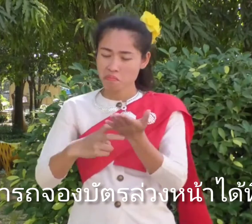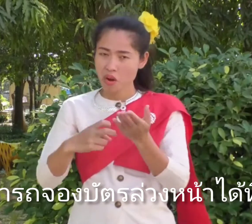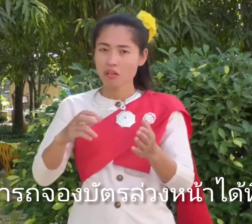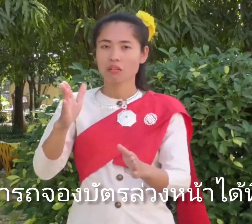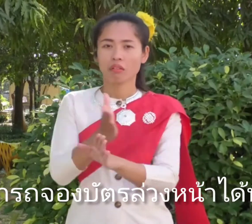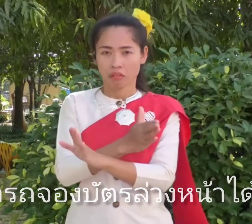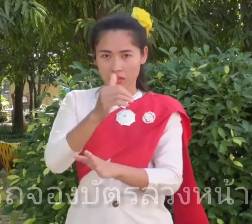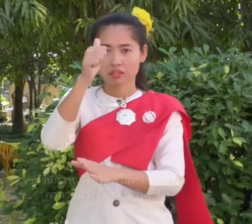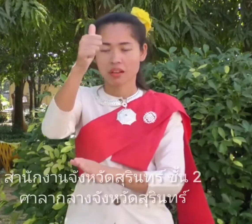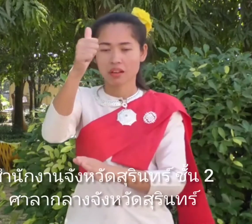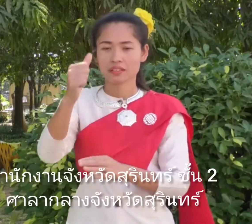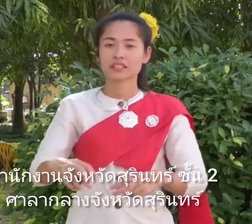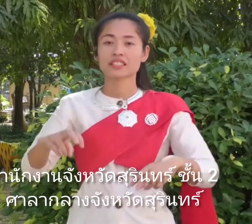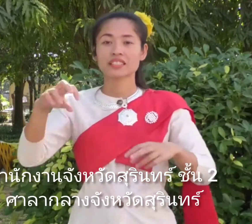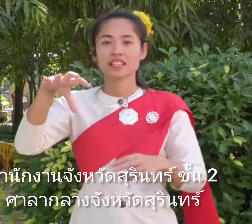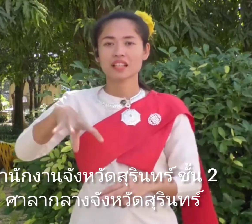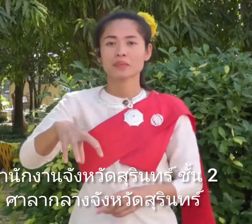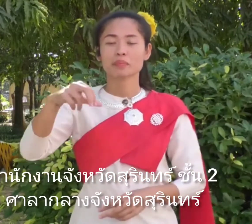งานจังหวัดสุรินทร์สาขาจังหวัดสุรินทร์